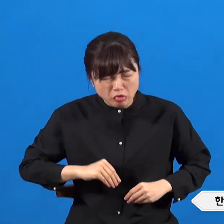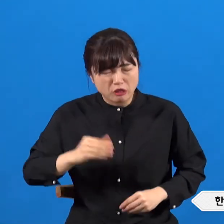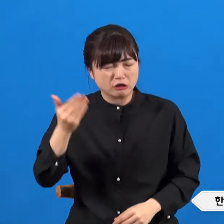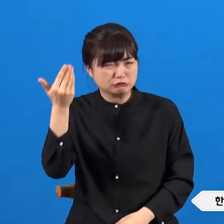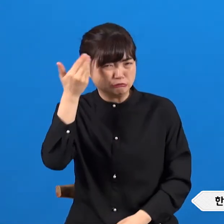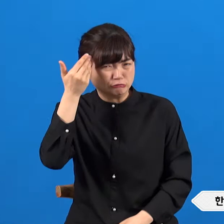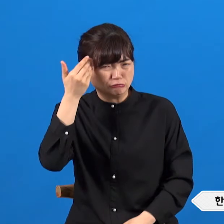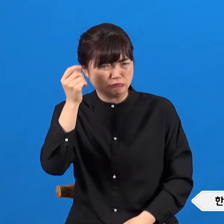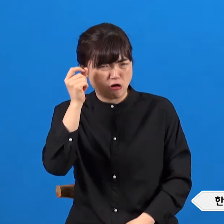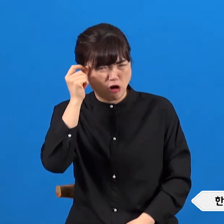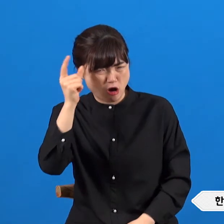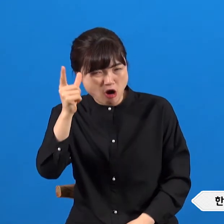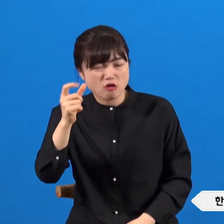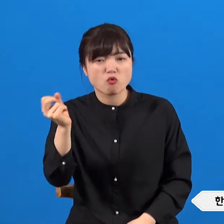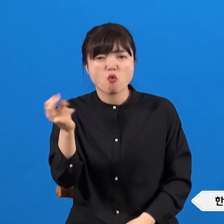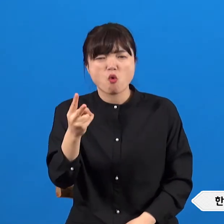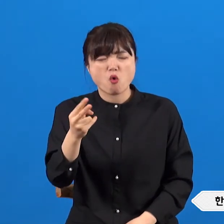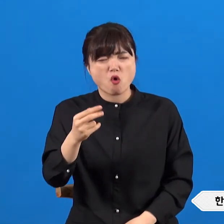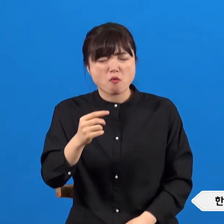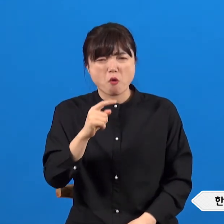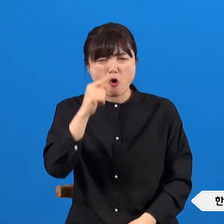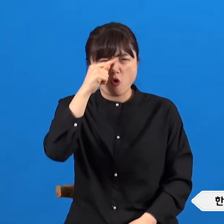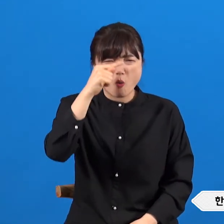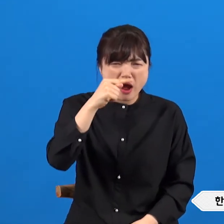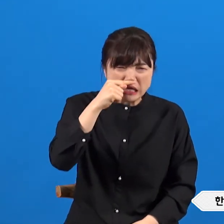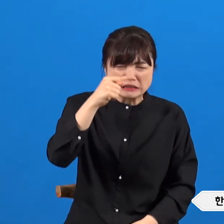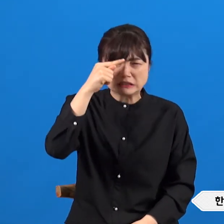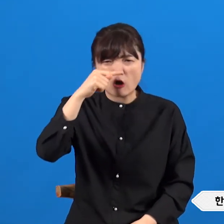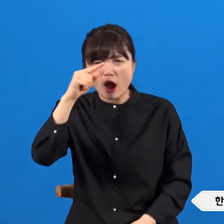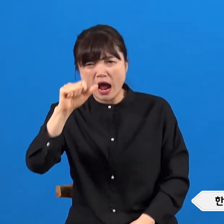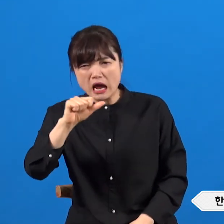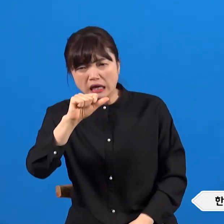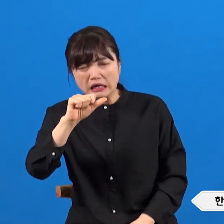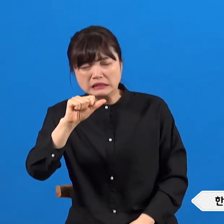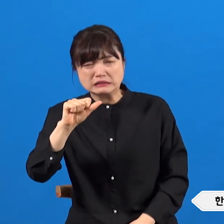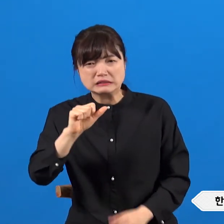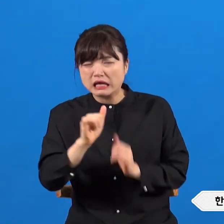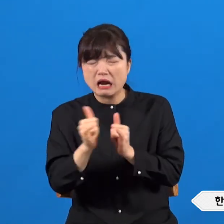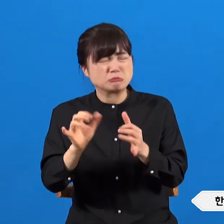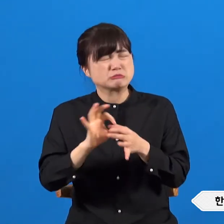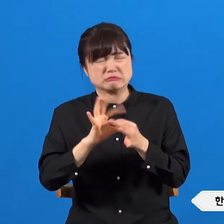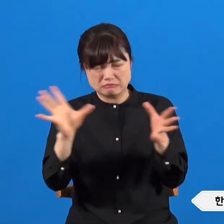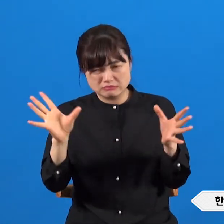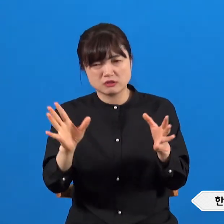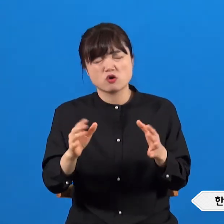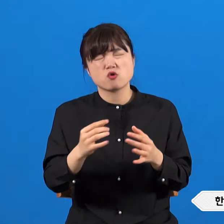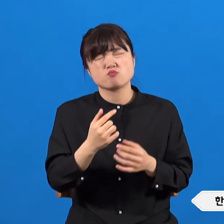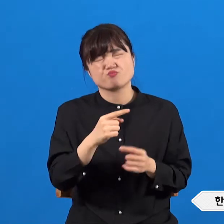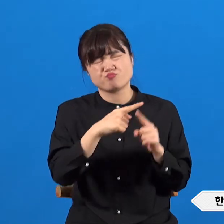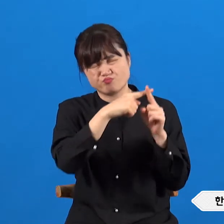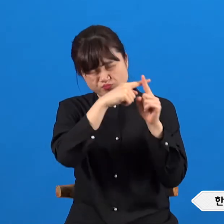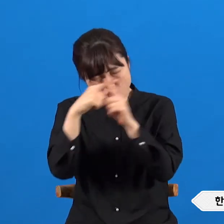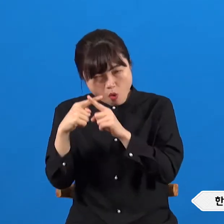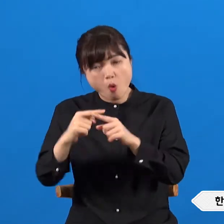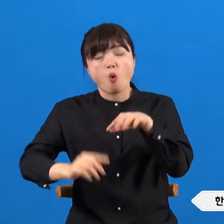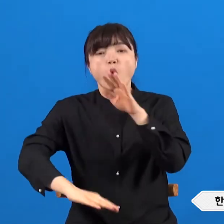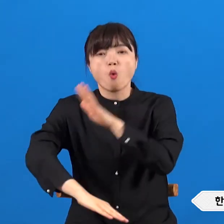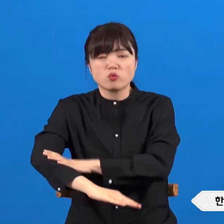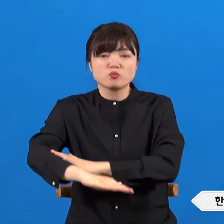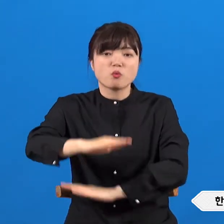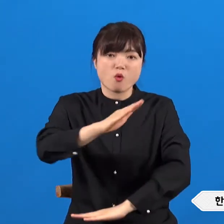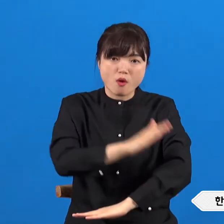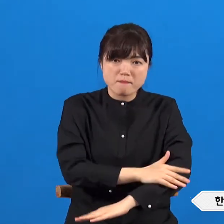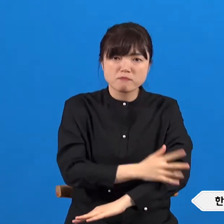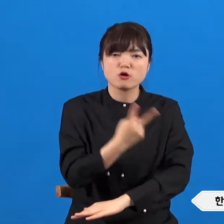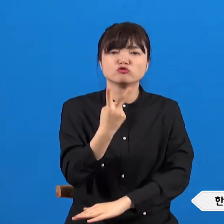무식자냐 동양인이냐 서양인이냐 그런 구분도 아무 필요가 없습니다. 오직 오른편이냐 왼편이냐